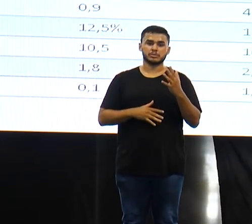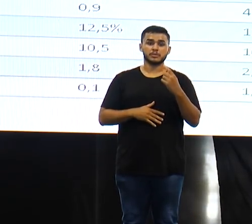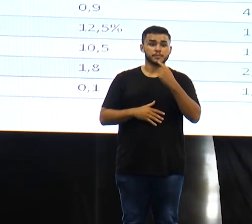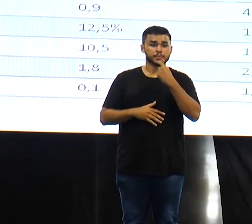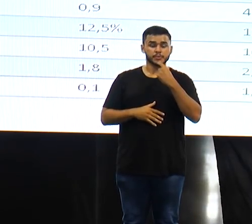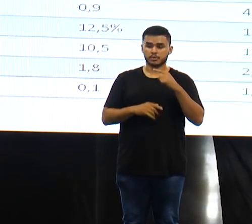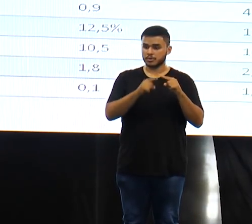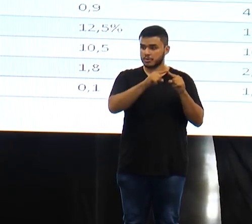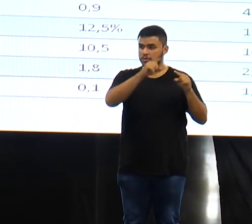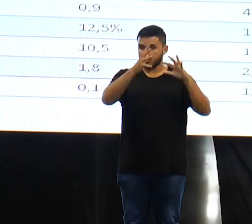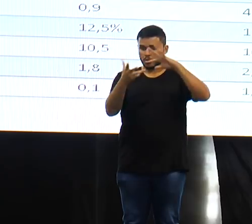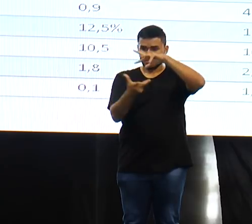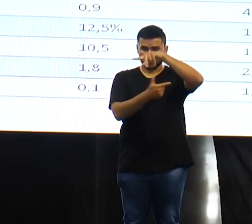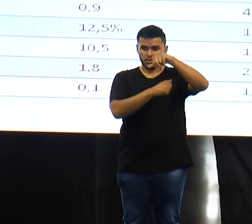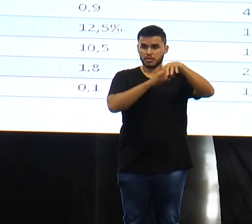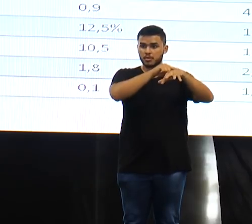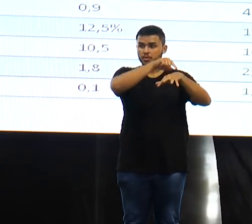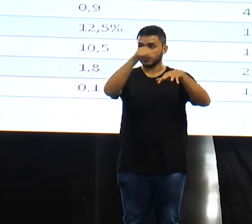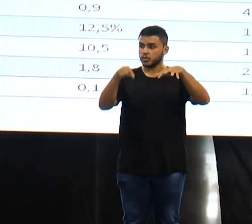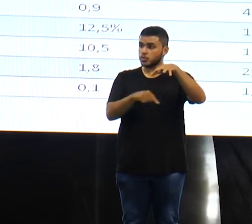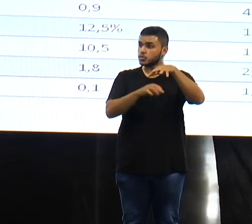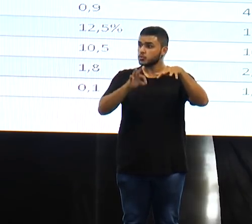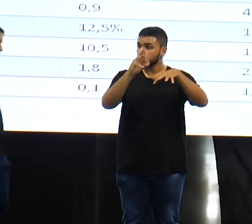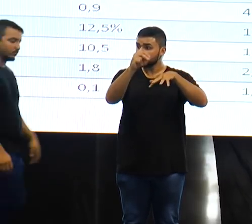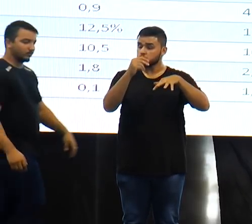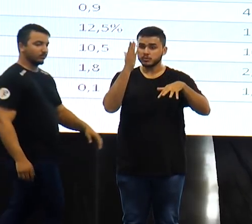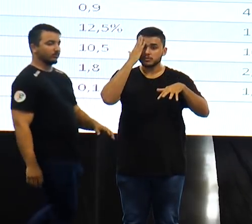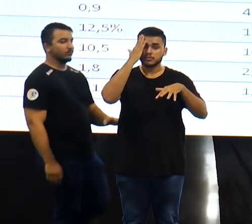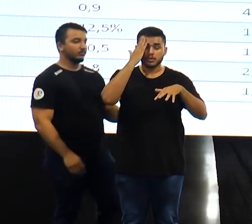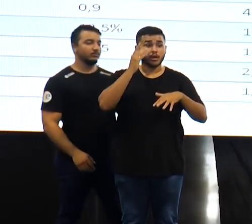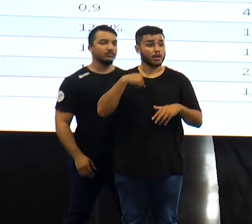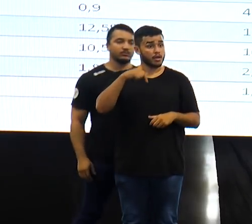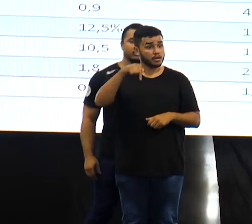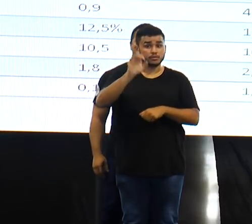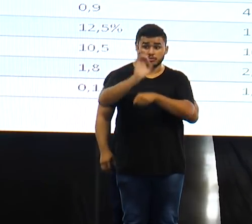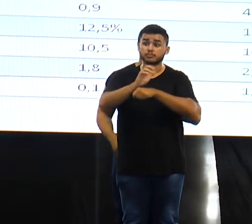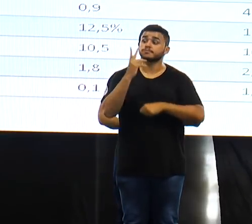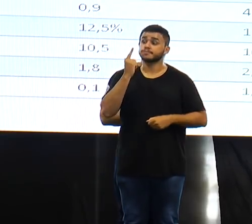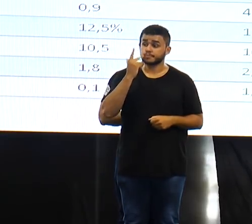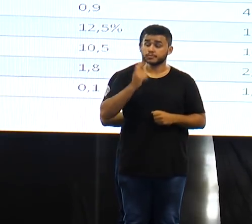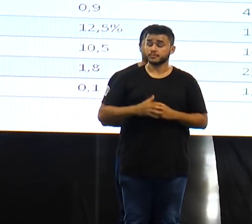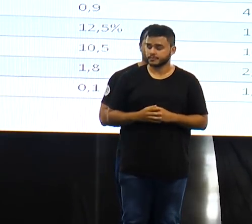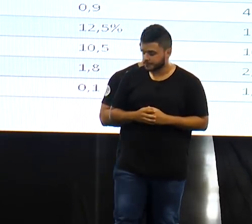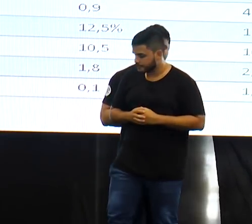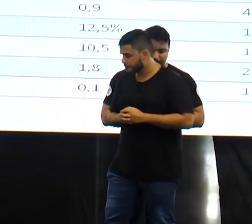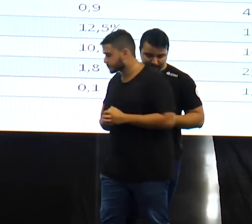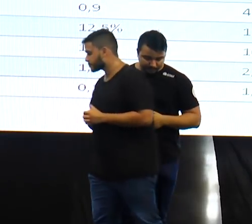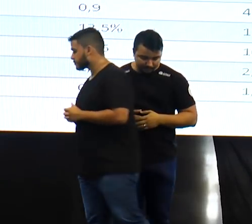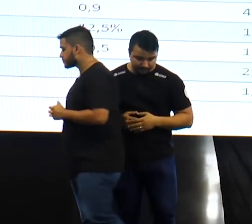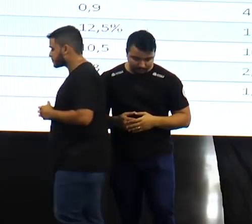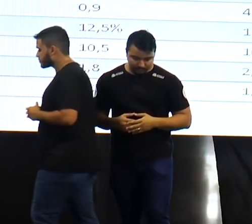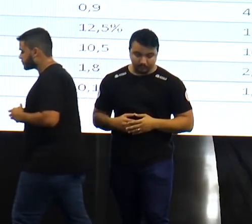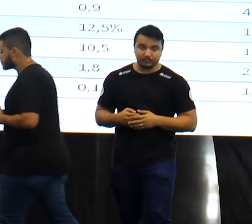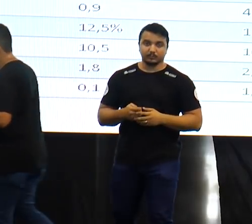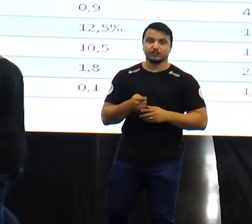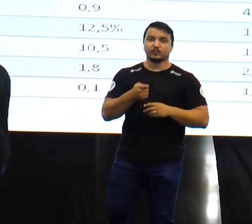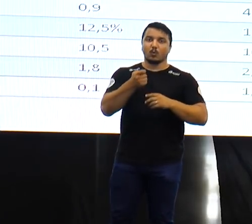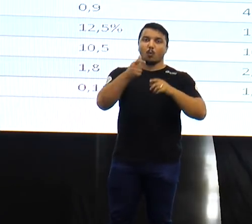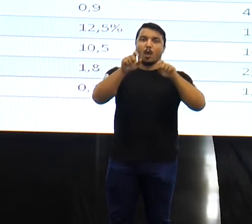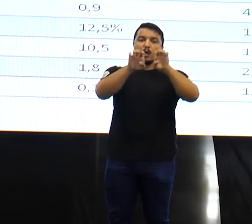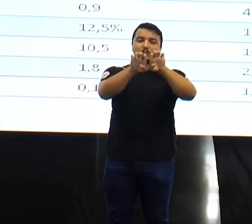minutos, 7 graus e 52 minutos, latitude sul. O Ceará é um estado quase que na linha do Equador,